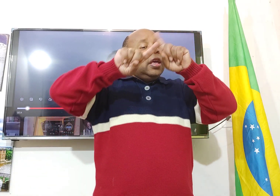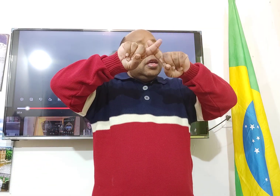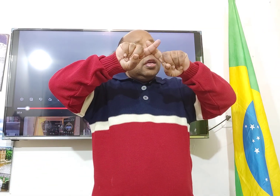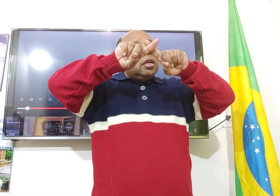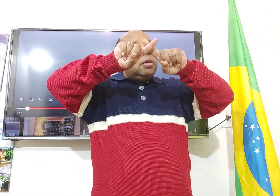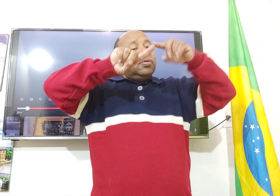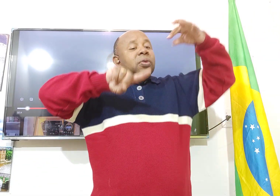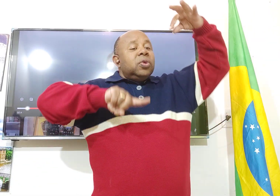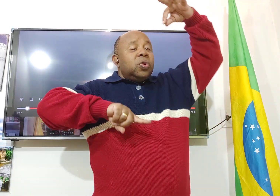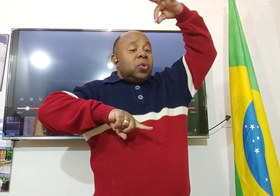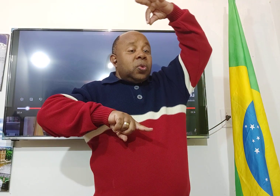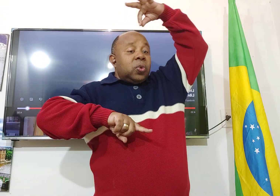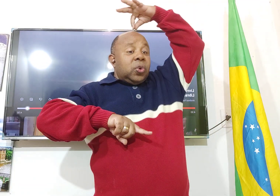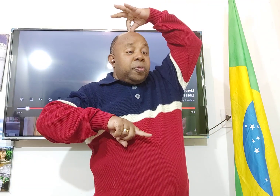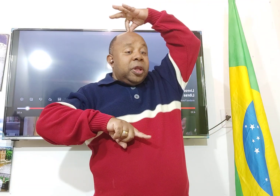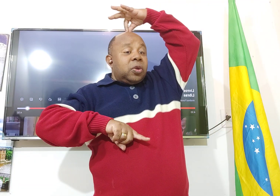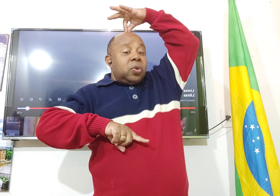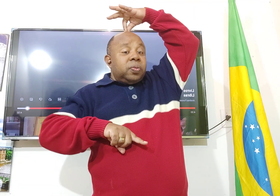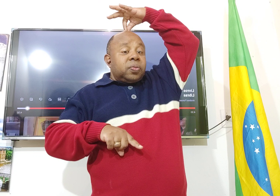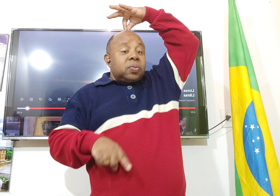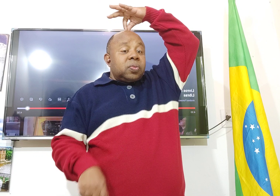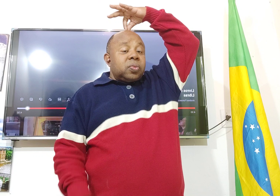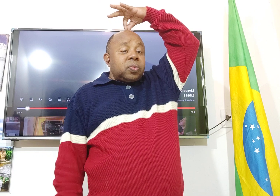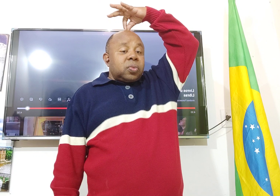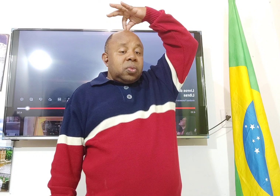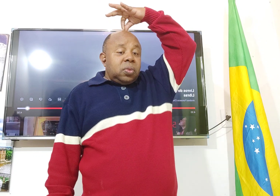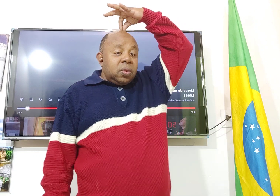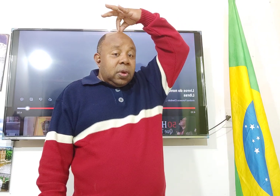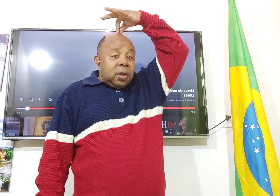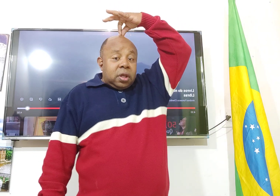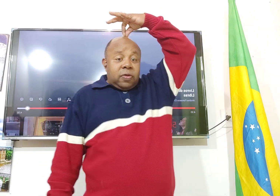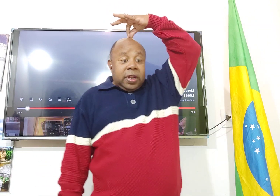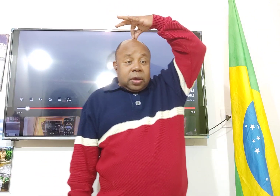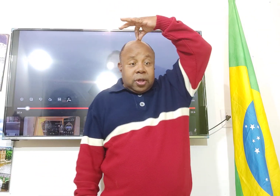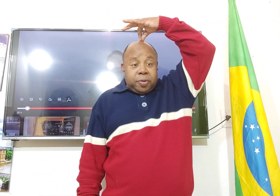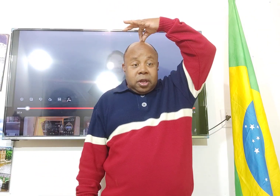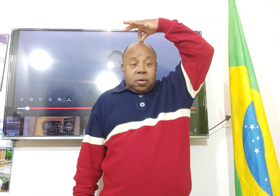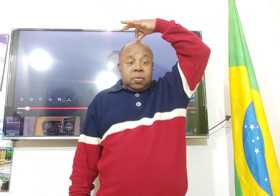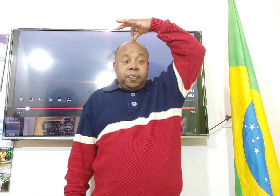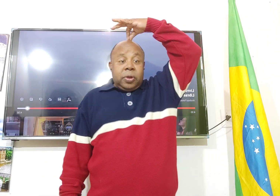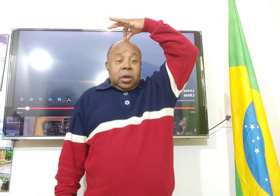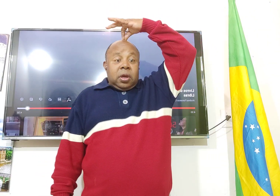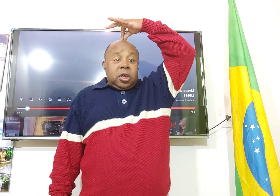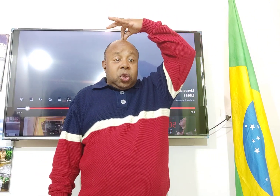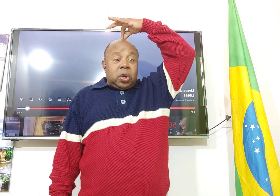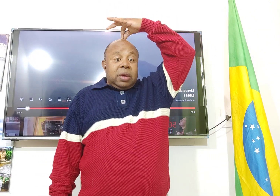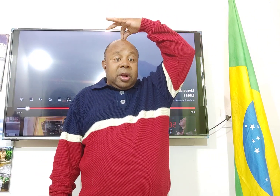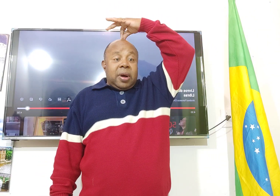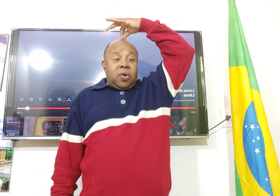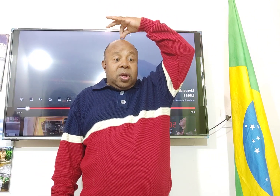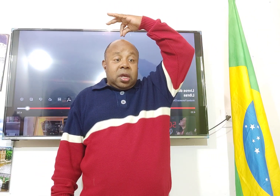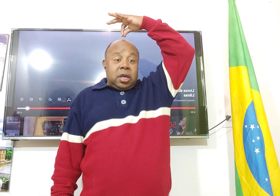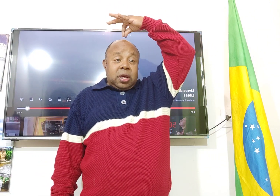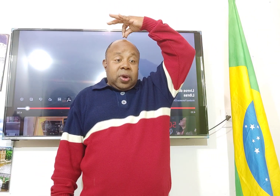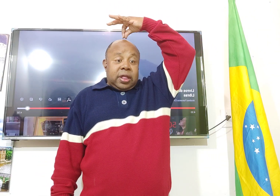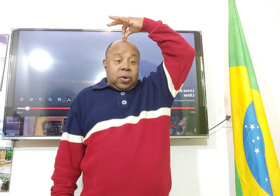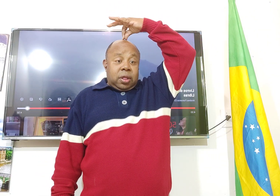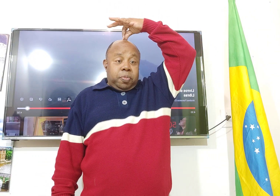e do Espírito. Estão vendo aqui o Espírito? Deixa eu só lembrar uma coisa aqui. Esse aqui é o